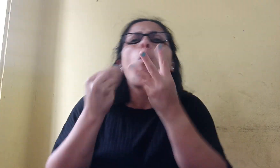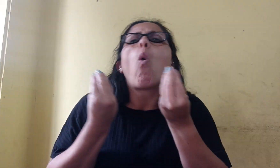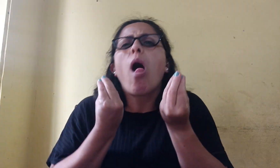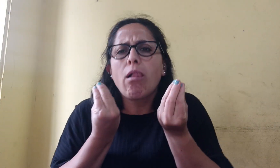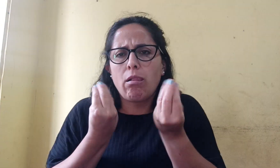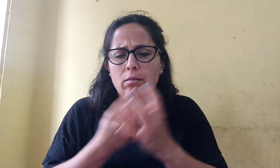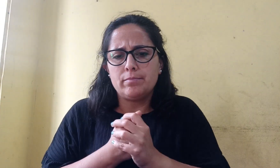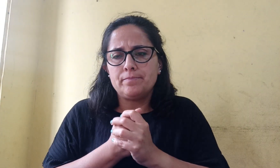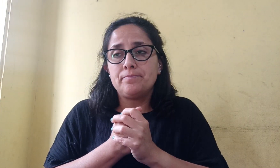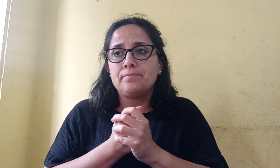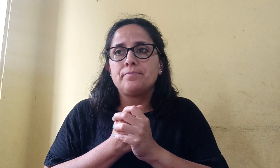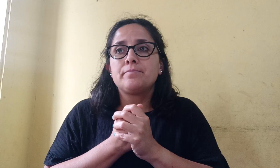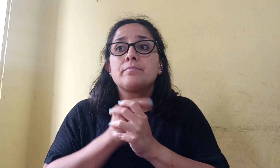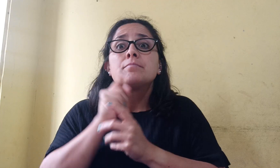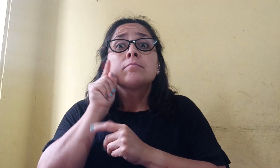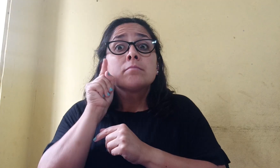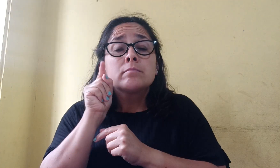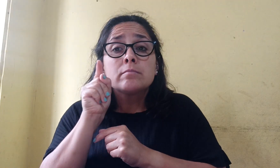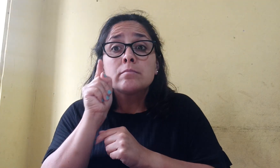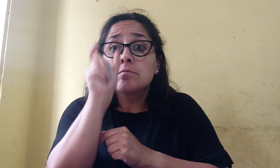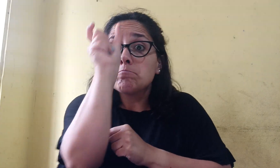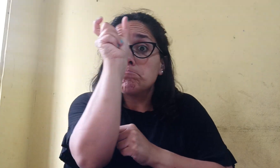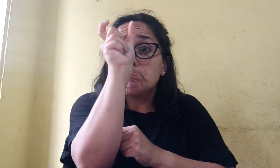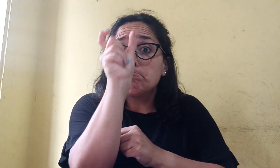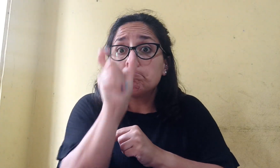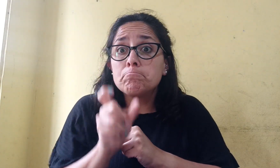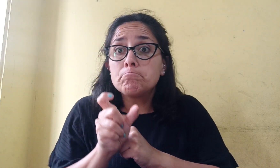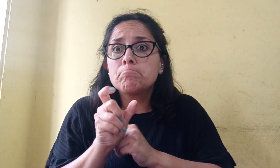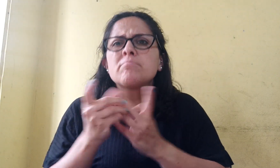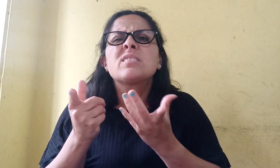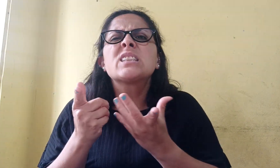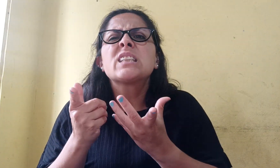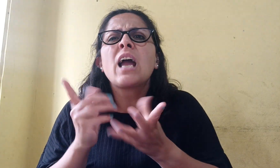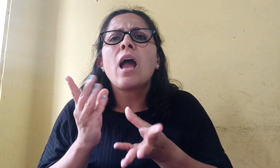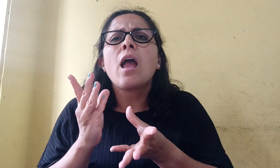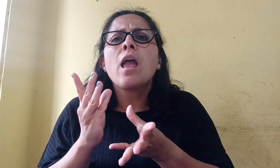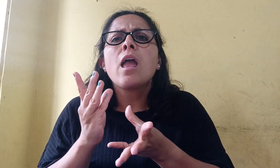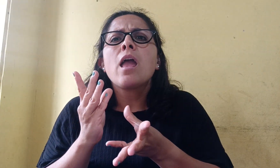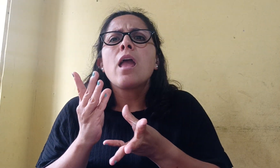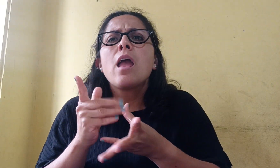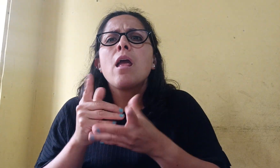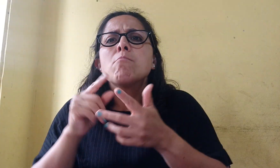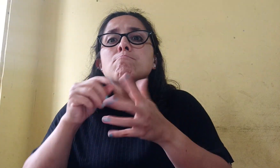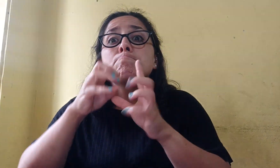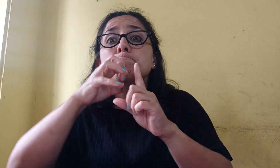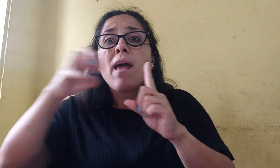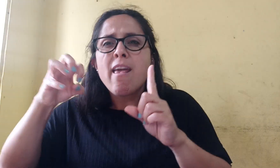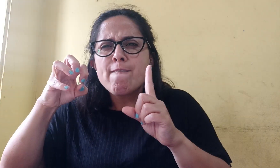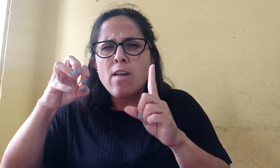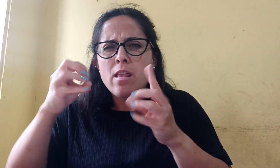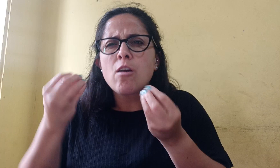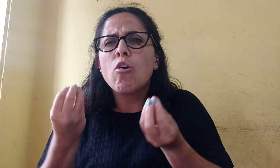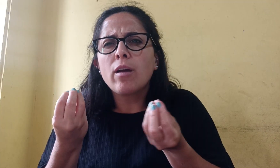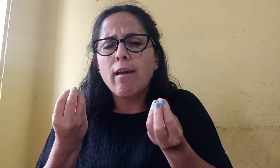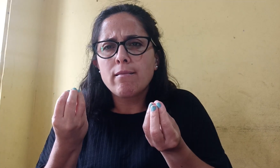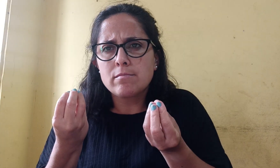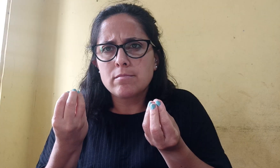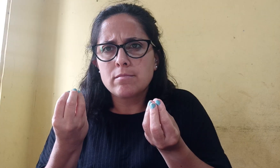A la izquierda les va a quedar la porción sensitiva del sistema nervioso periférico, o sea, todos los